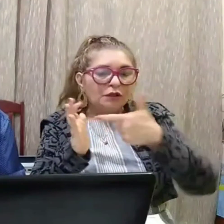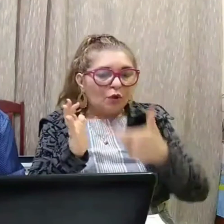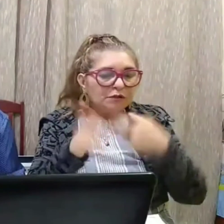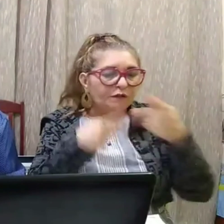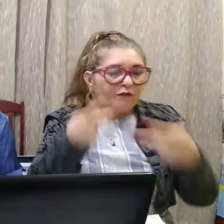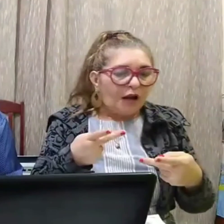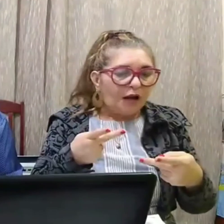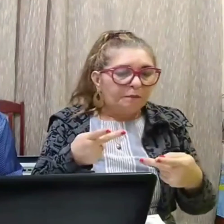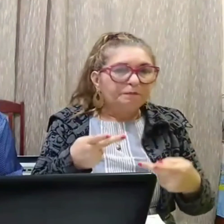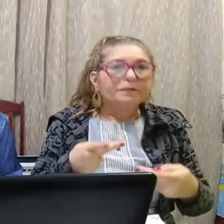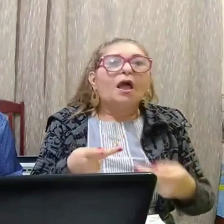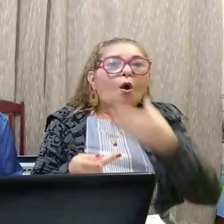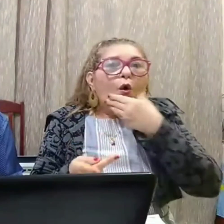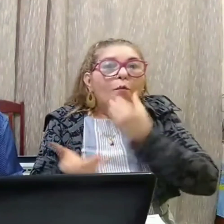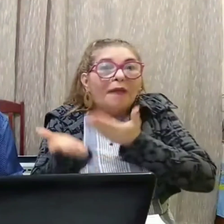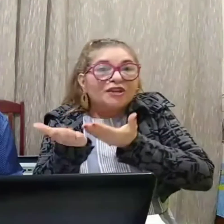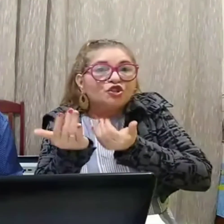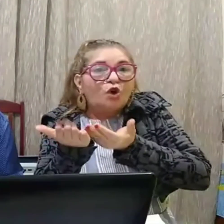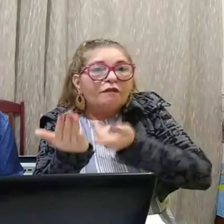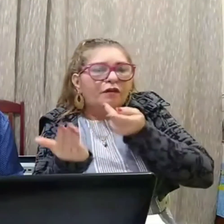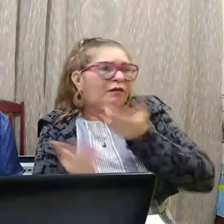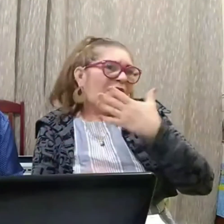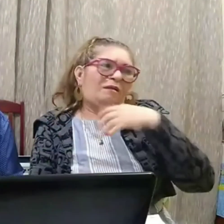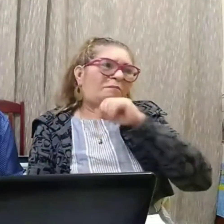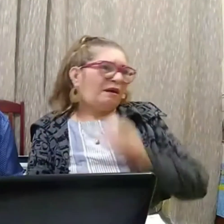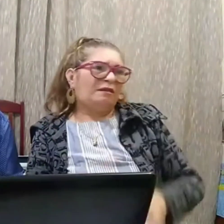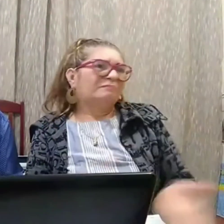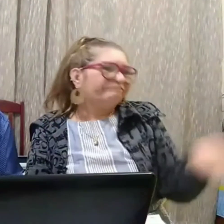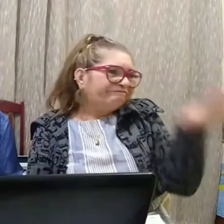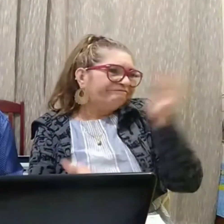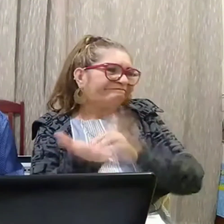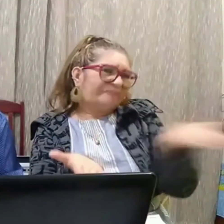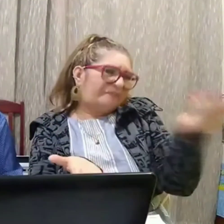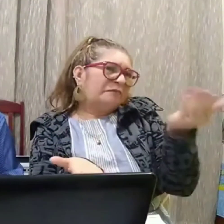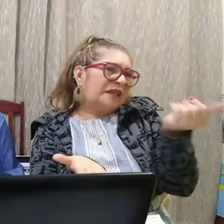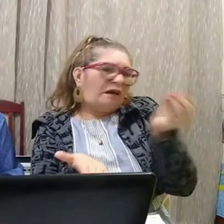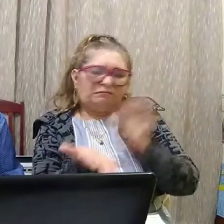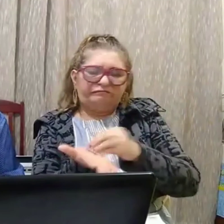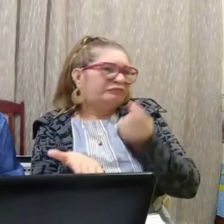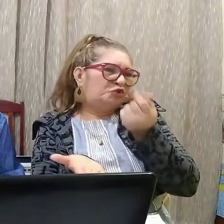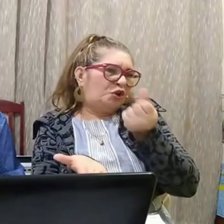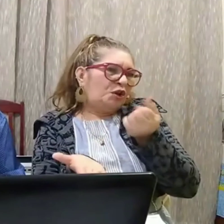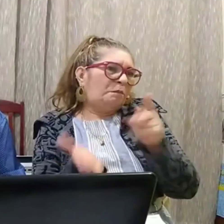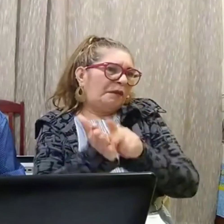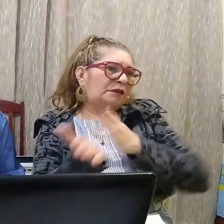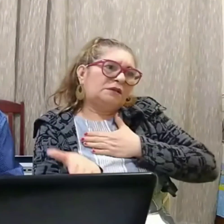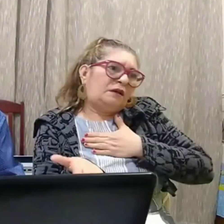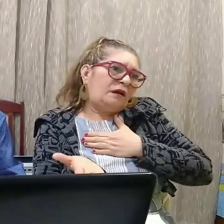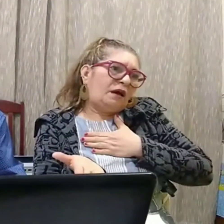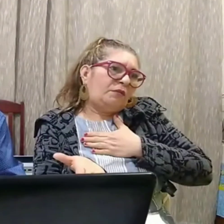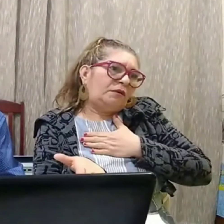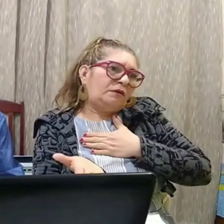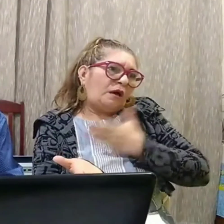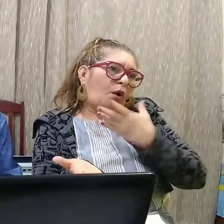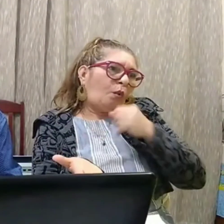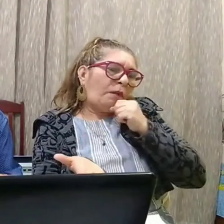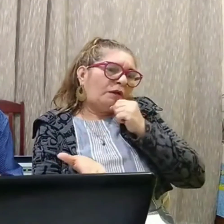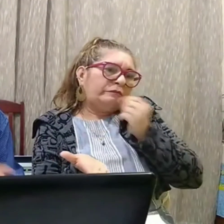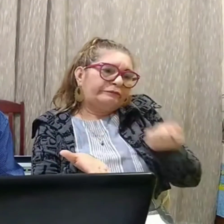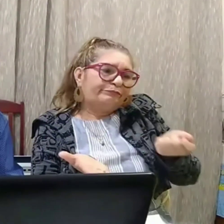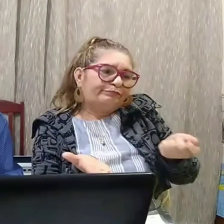o mais moço deles disse ao pai, Pai, dá-me a parte dos bens que me cabe. E ele lhe